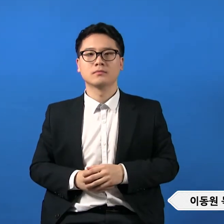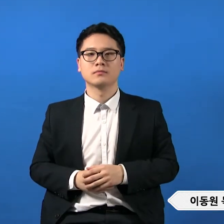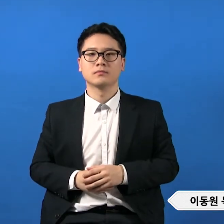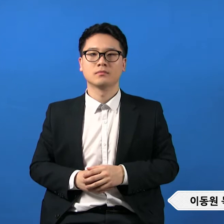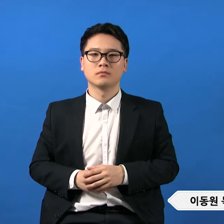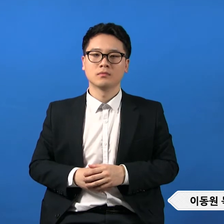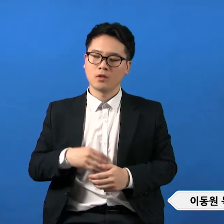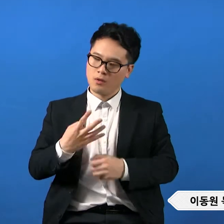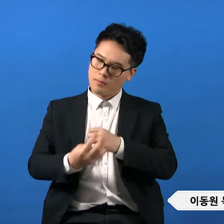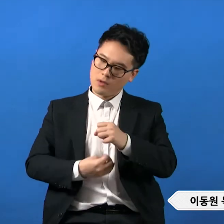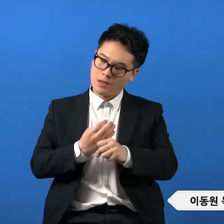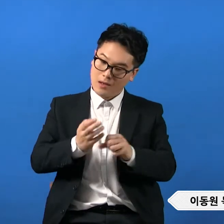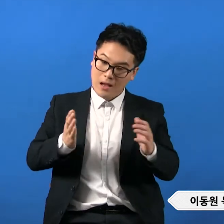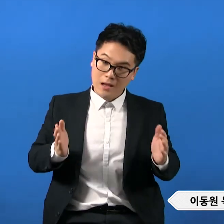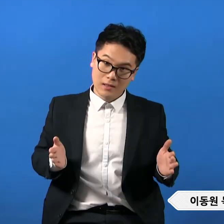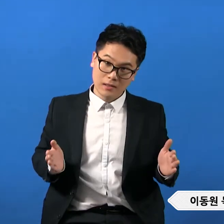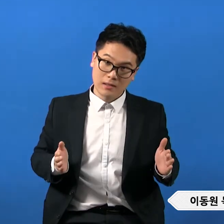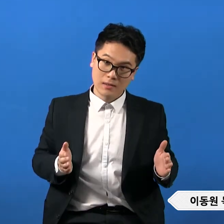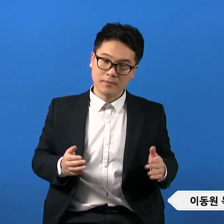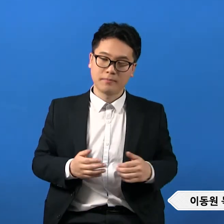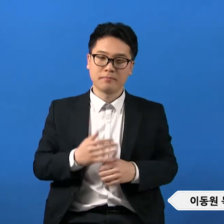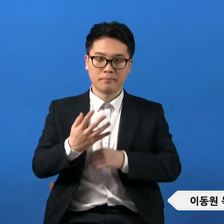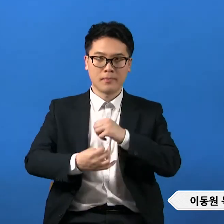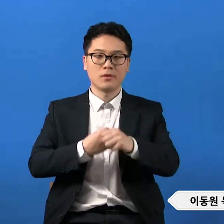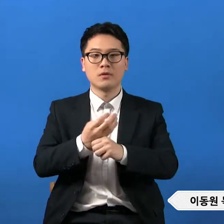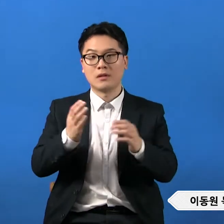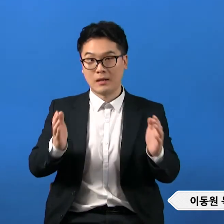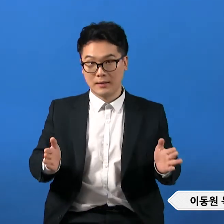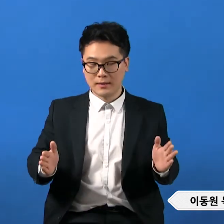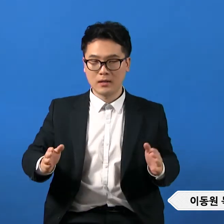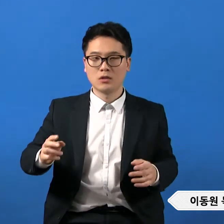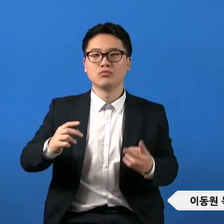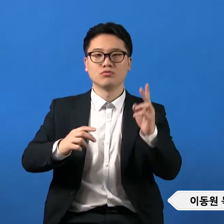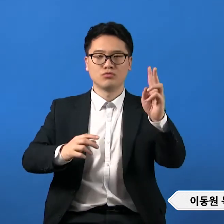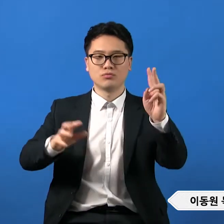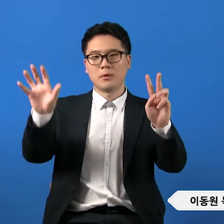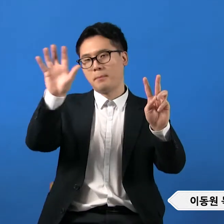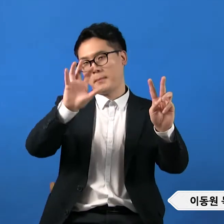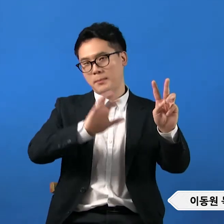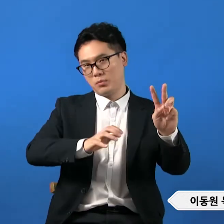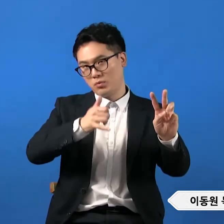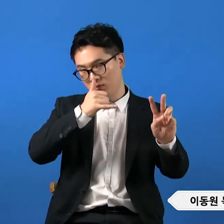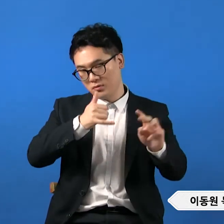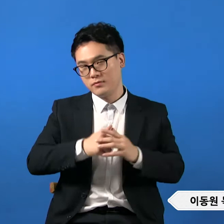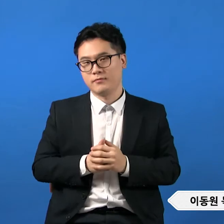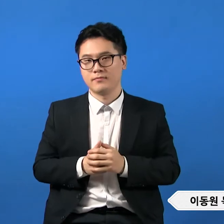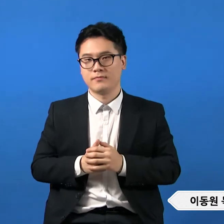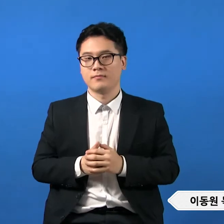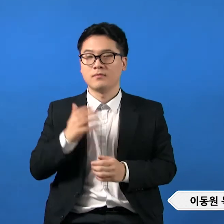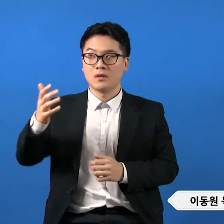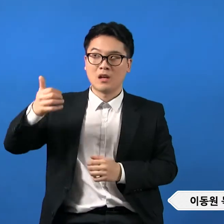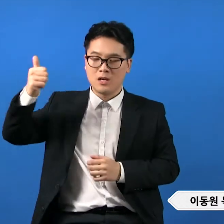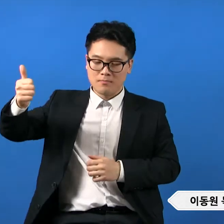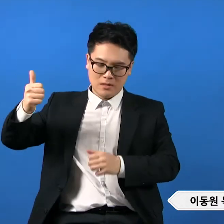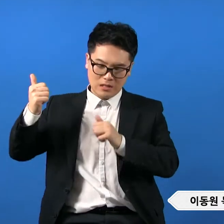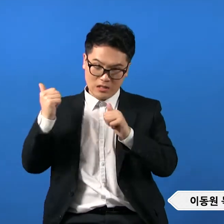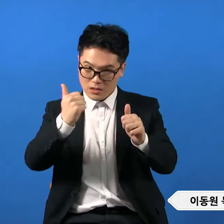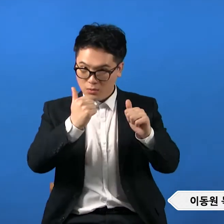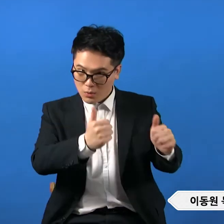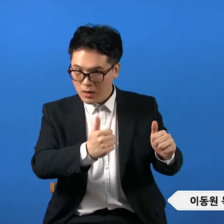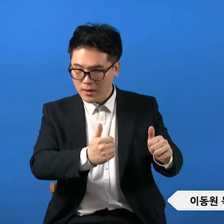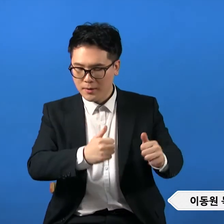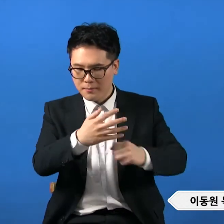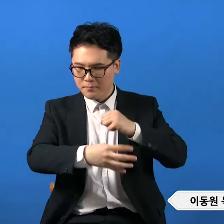수년 내라는 단어가 두 번씩 반복돼요. 네, 그것은 하나님의 진노가 수년 내에 끝날